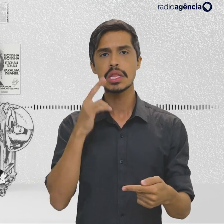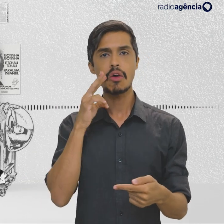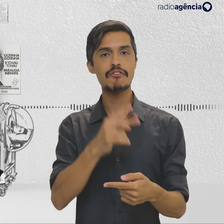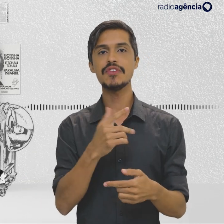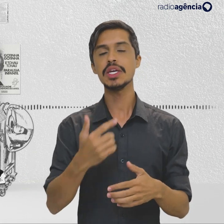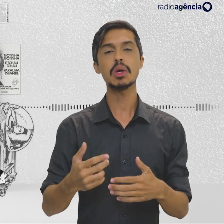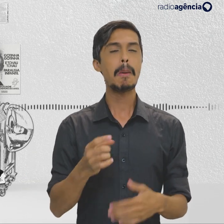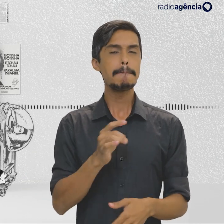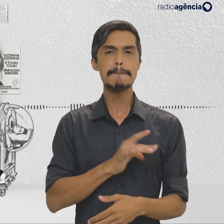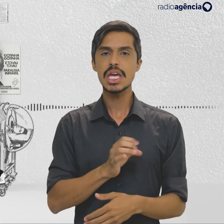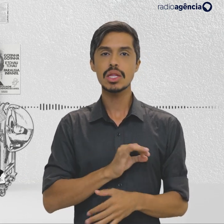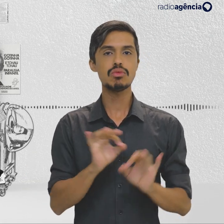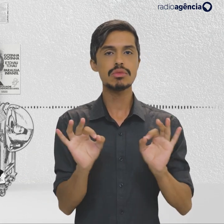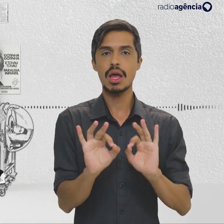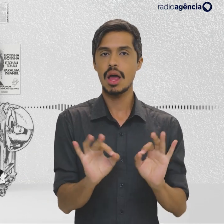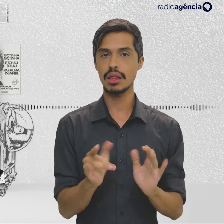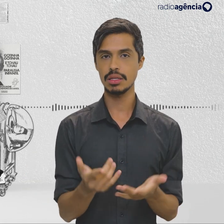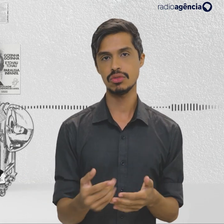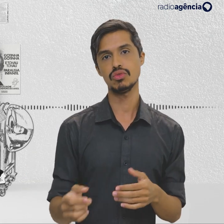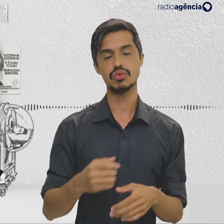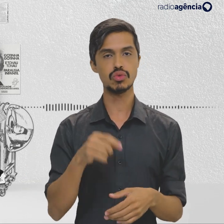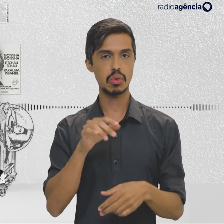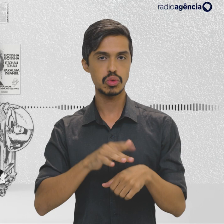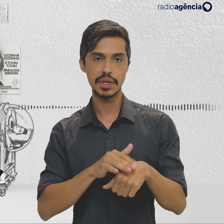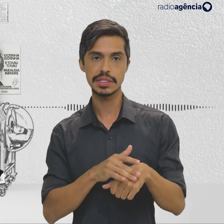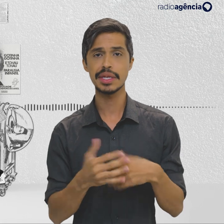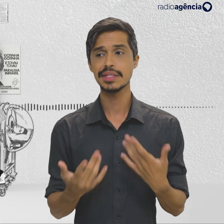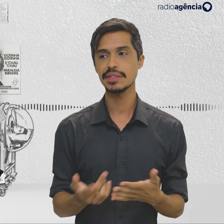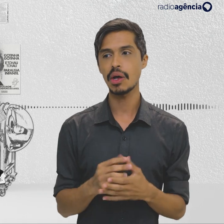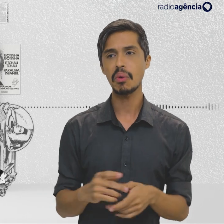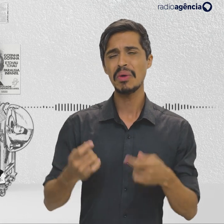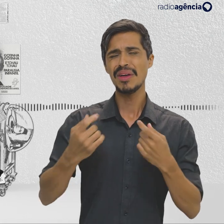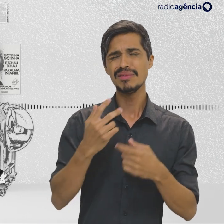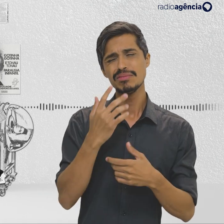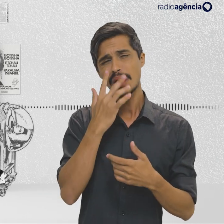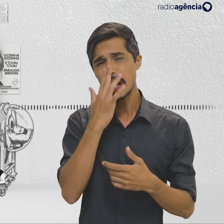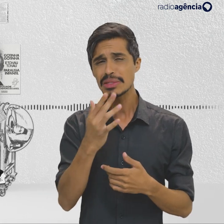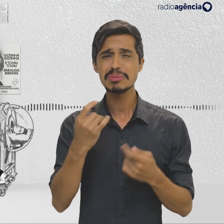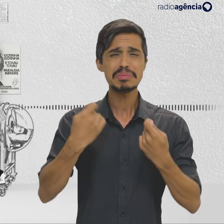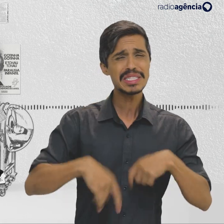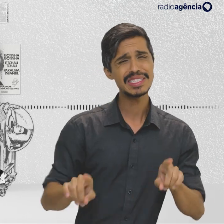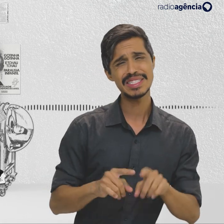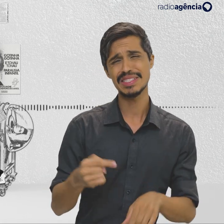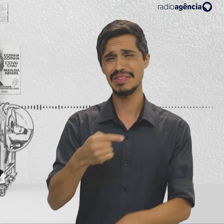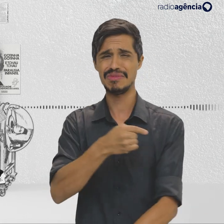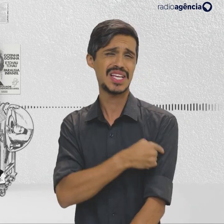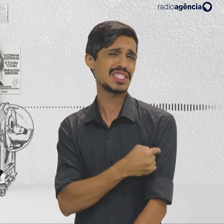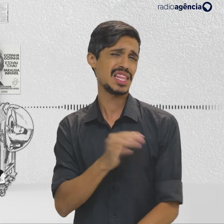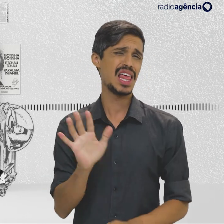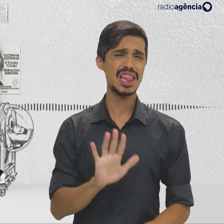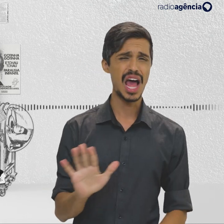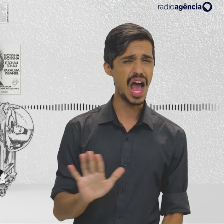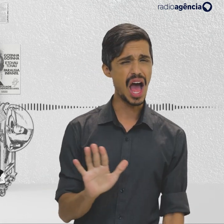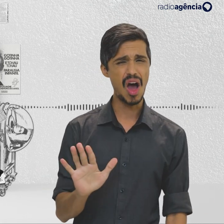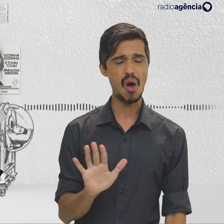testemunharam esses horrores da pólio e deixaram de perceber a necessidade de